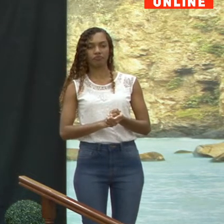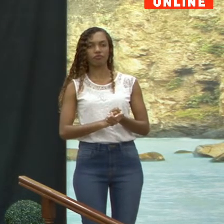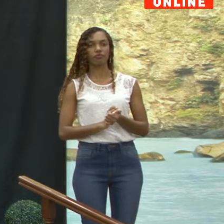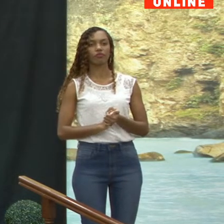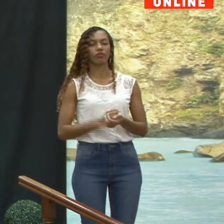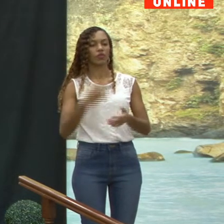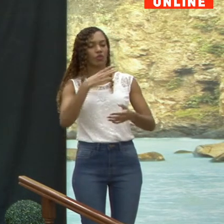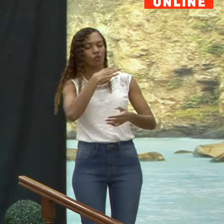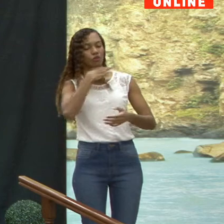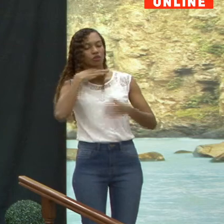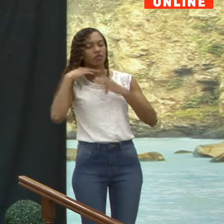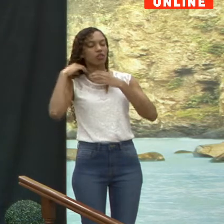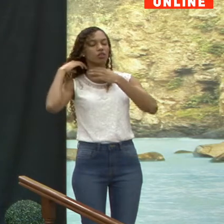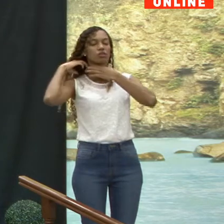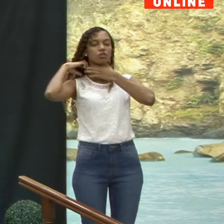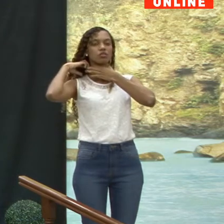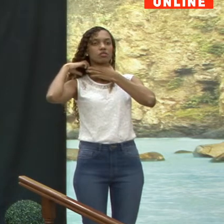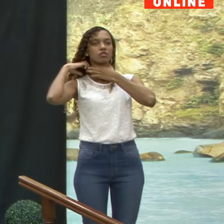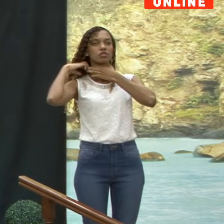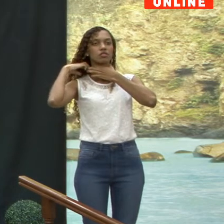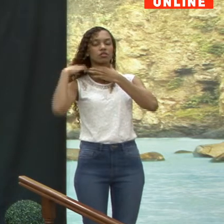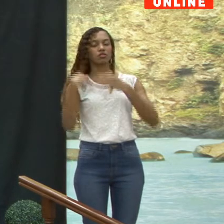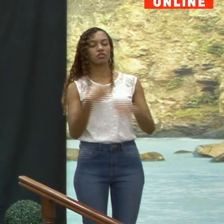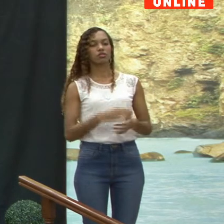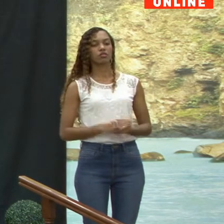pular. Ele ia se matar.